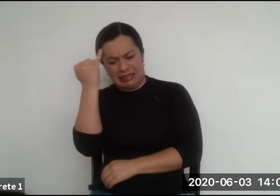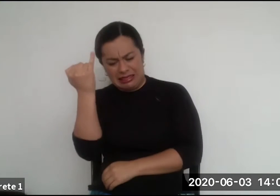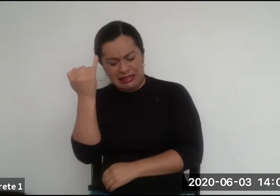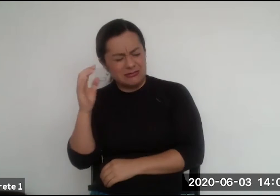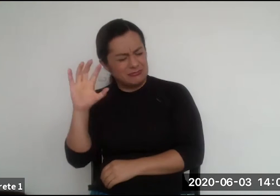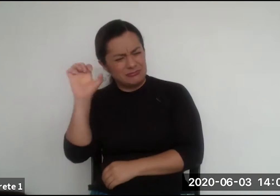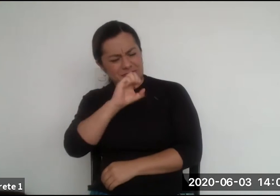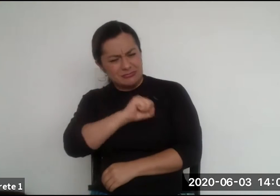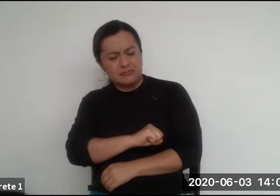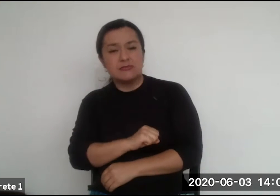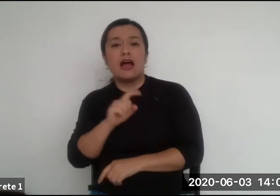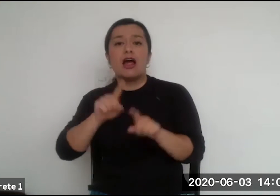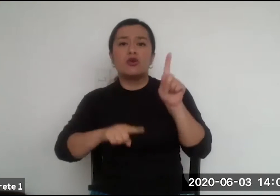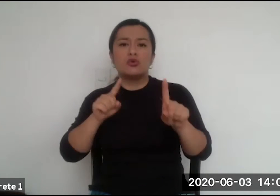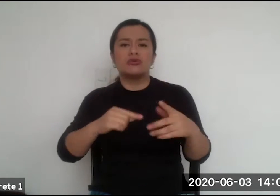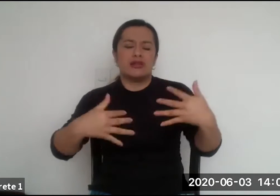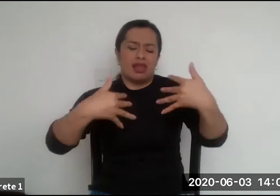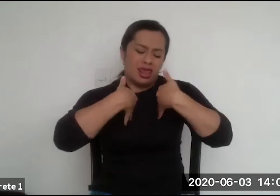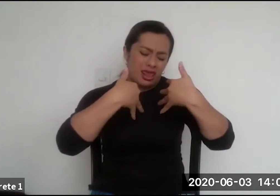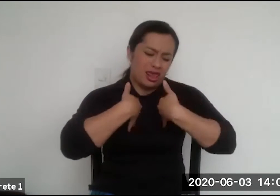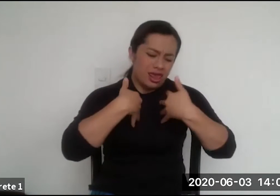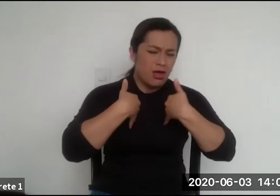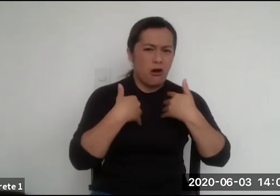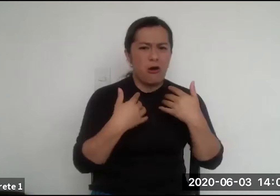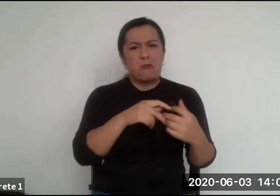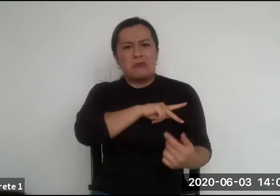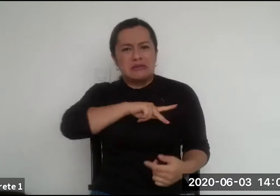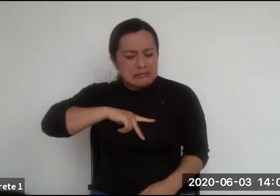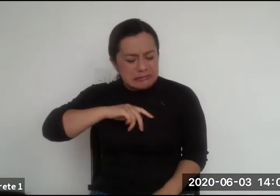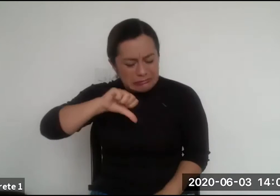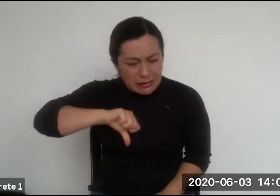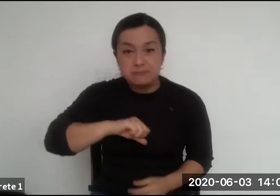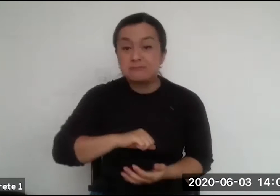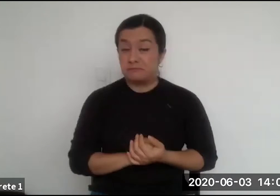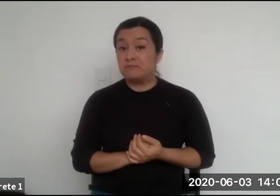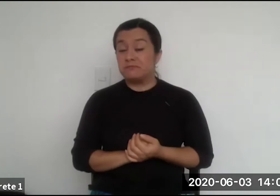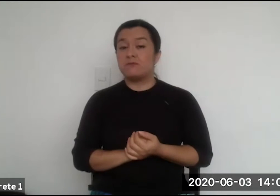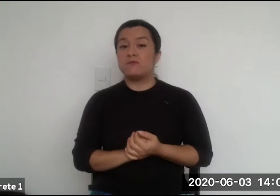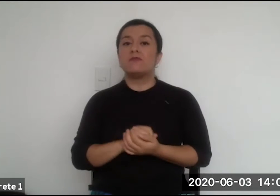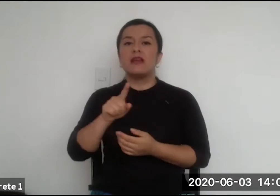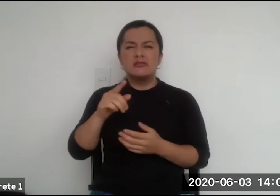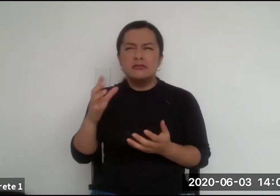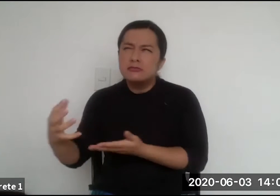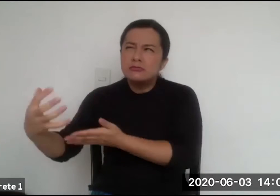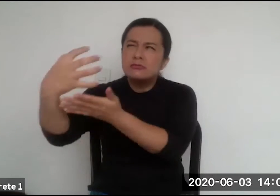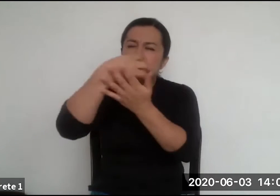la tragedia y el sufrimiento personal. Este maestro acumula este conocimiento